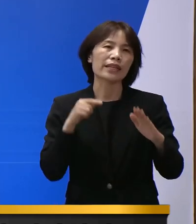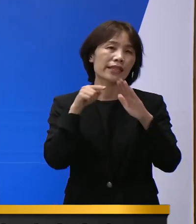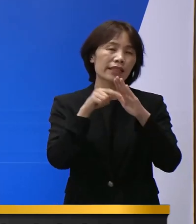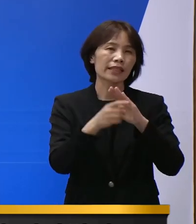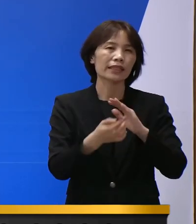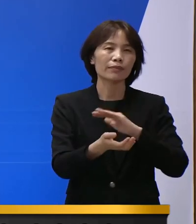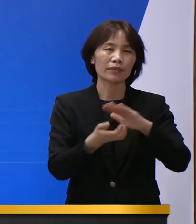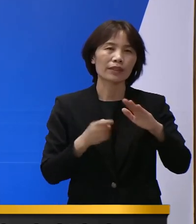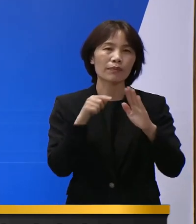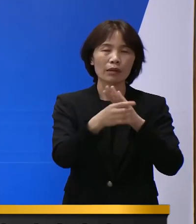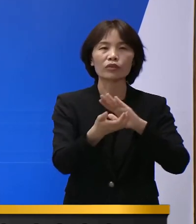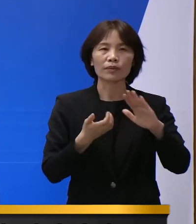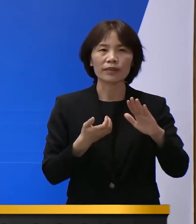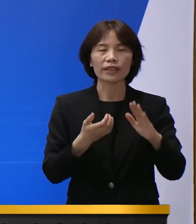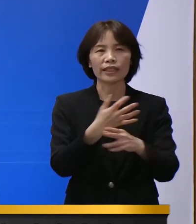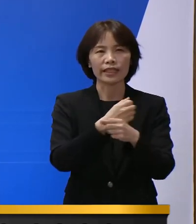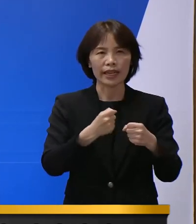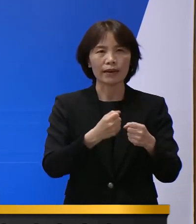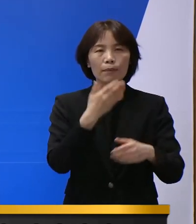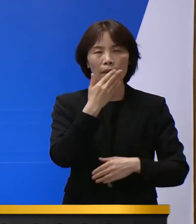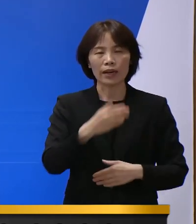계획입니다.